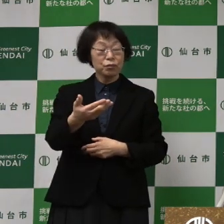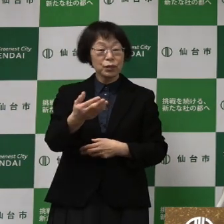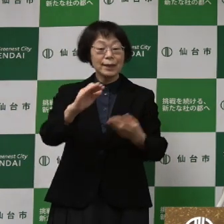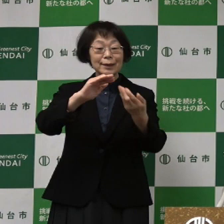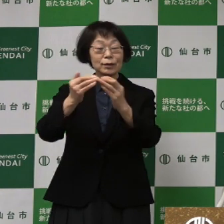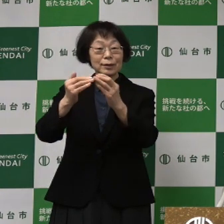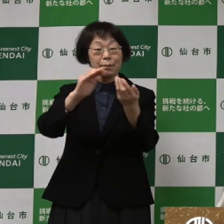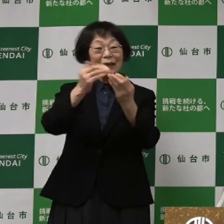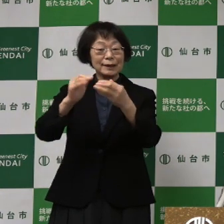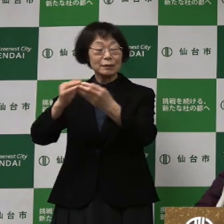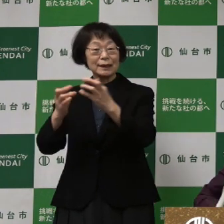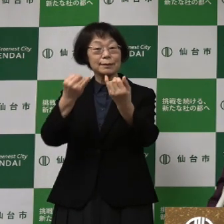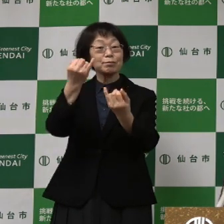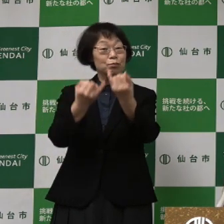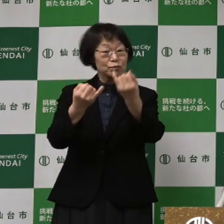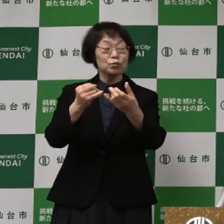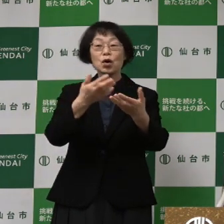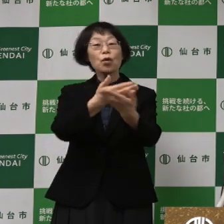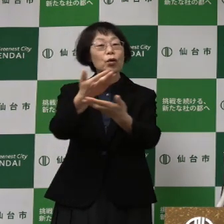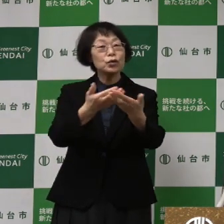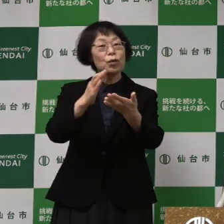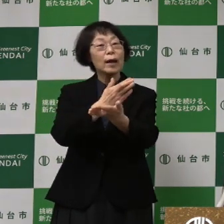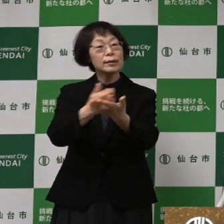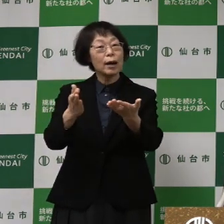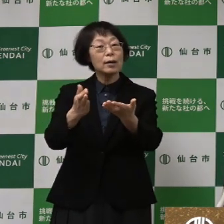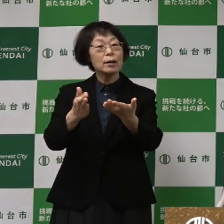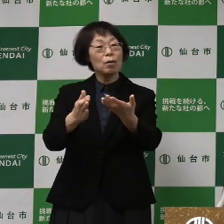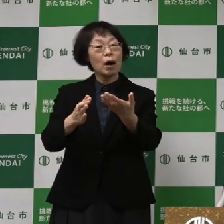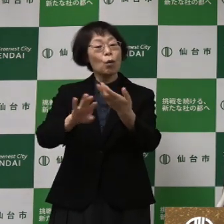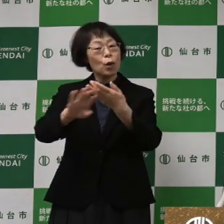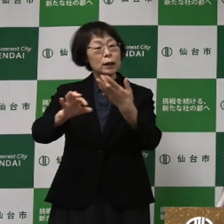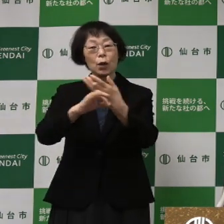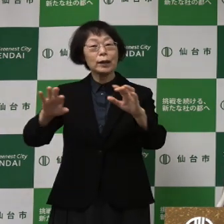の, 判断というのは非常に異例というか、